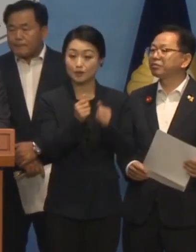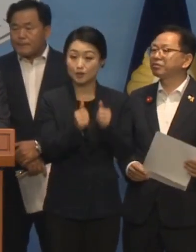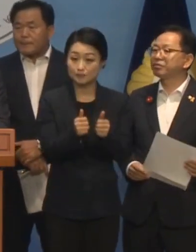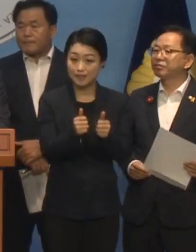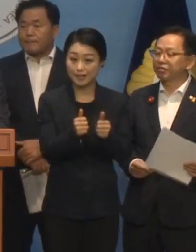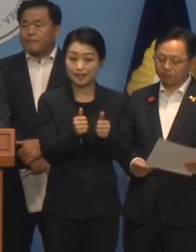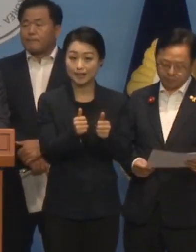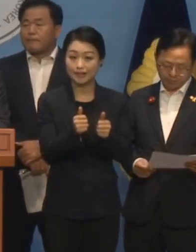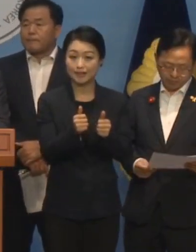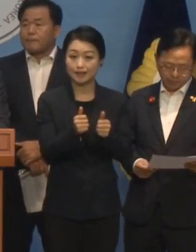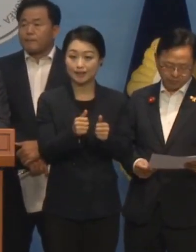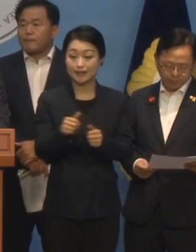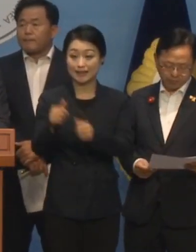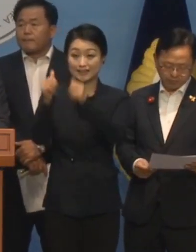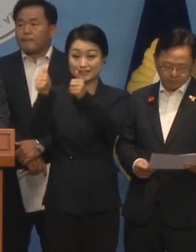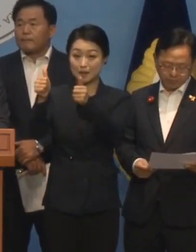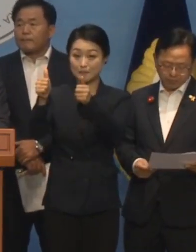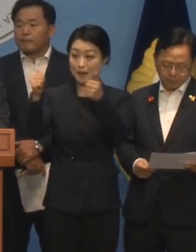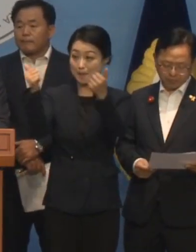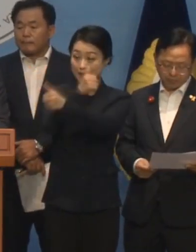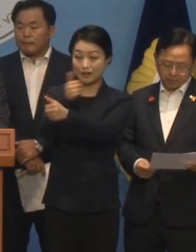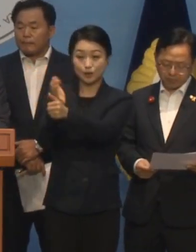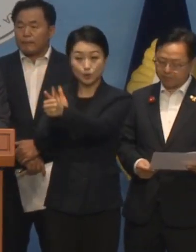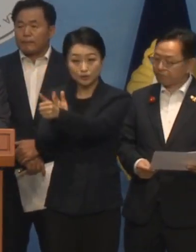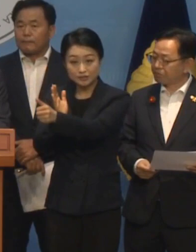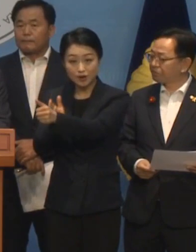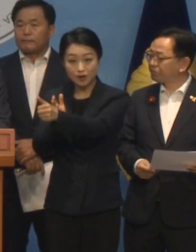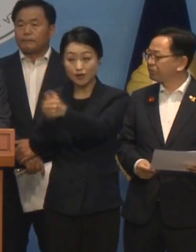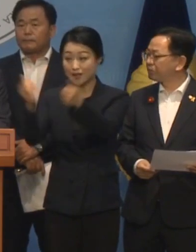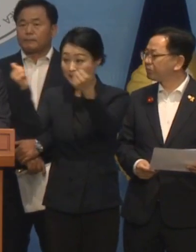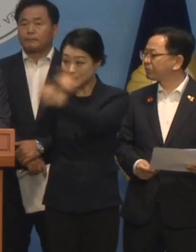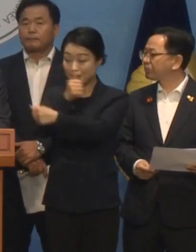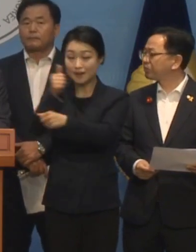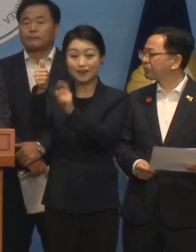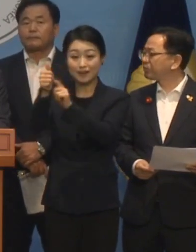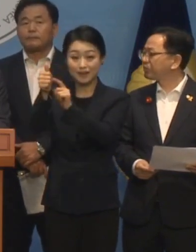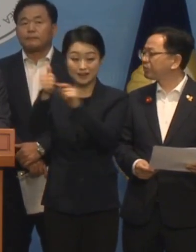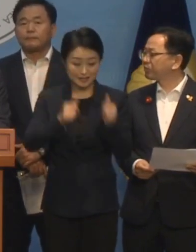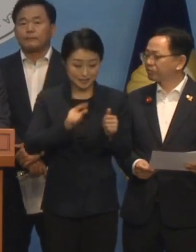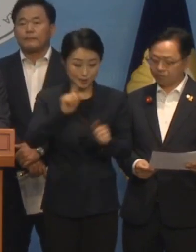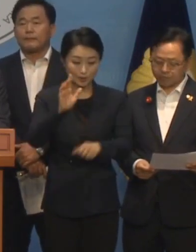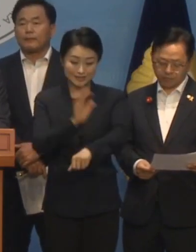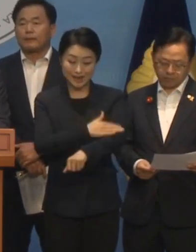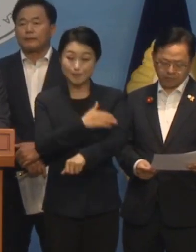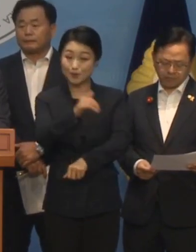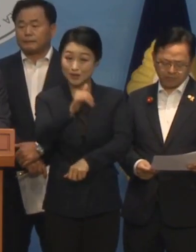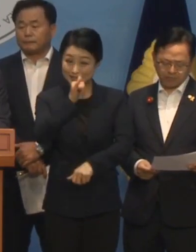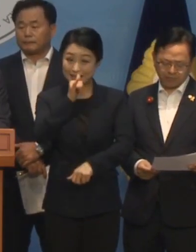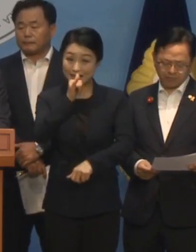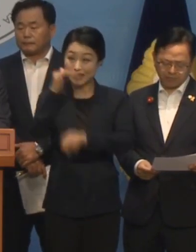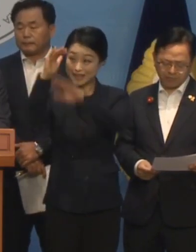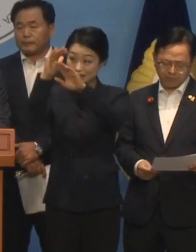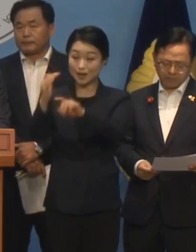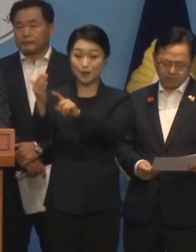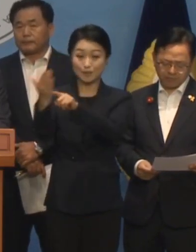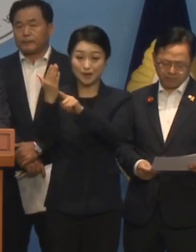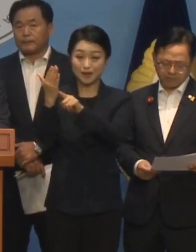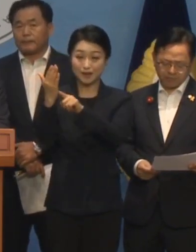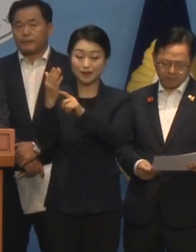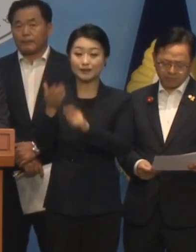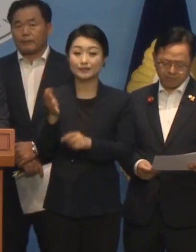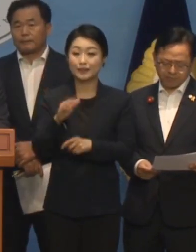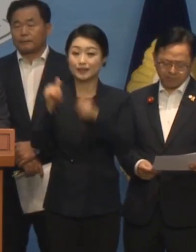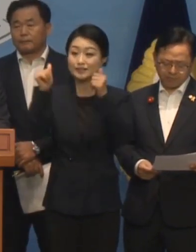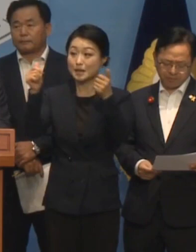그 재판부 변경 요청이 있었고 교체된 재판부 역시 뭐 기소가 잘못됐다는 내용이었지만 재판부 변경